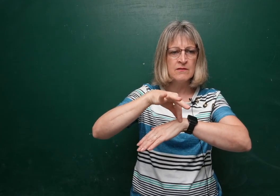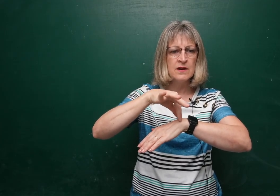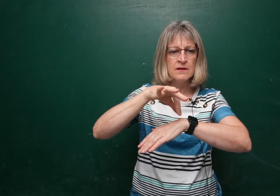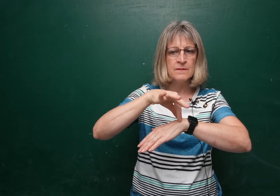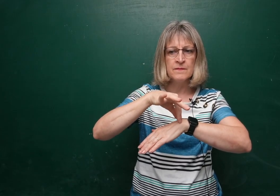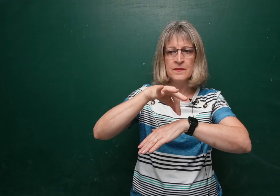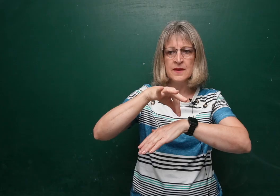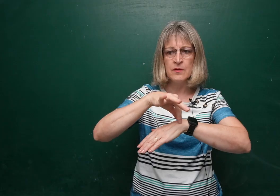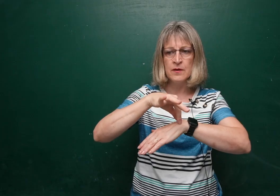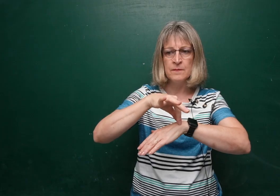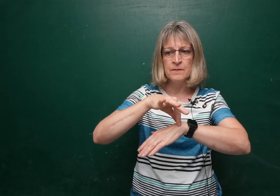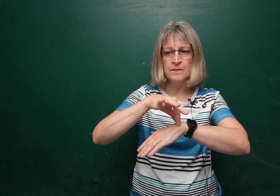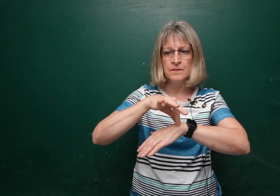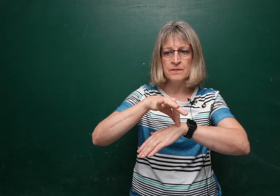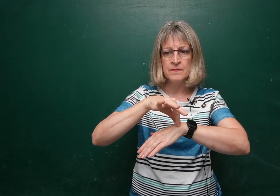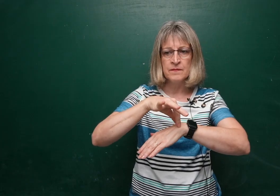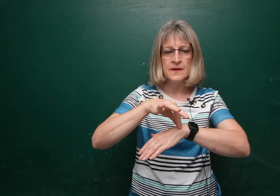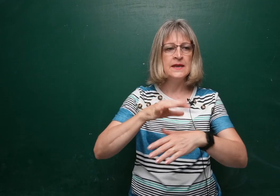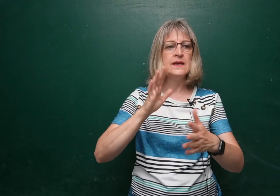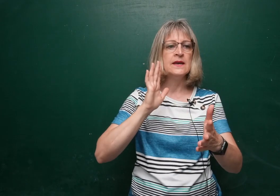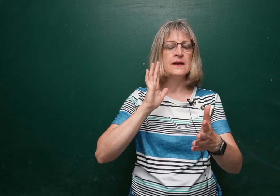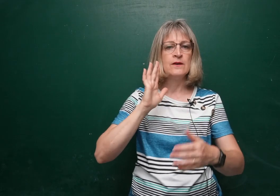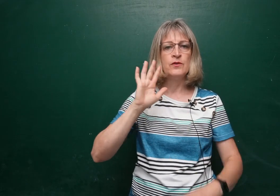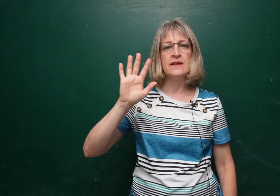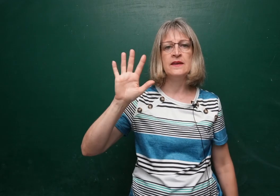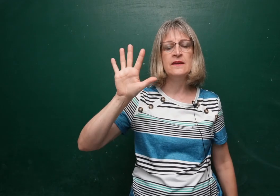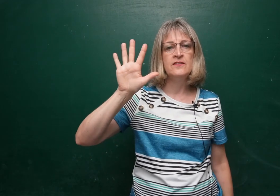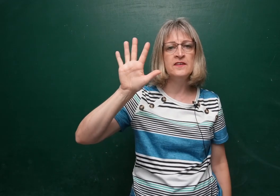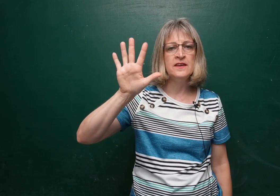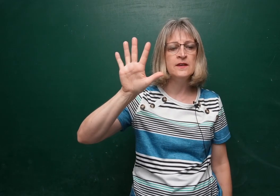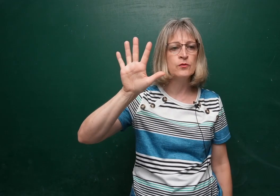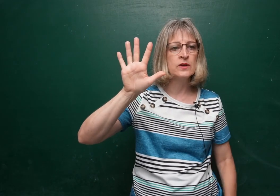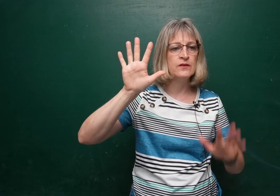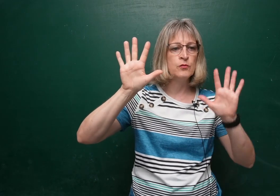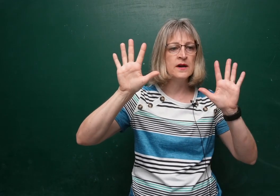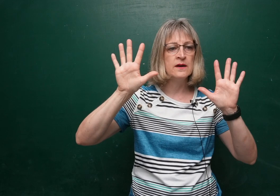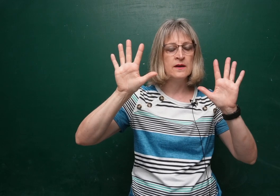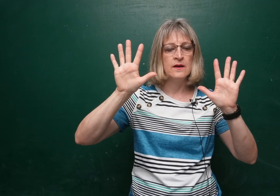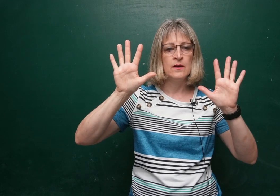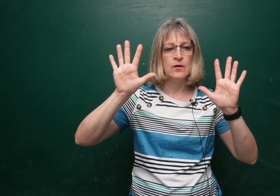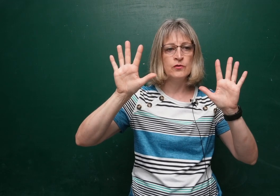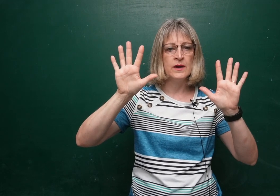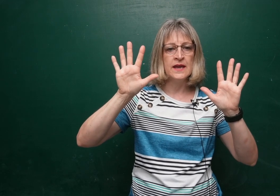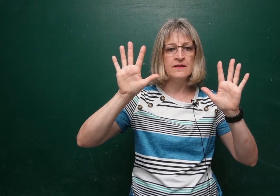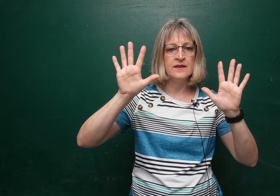Voilà. D'accord. Et le dernier, signé. Donc les deux mains en doigts écartés.